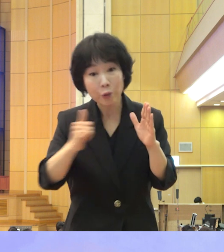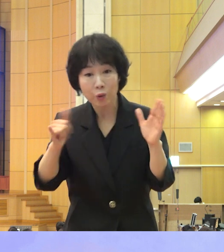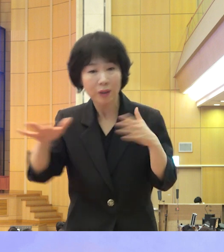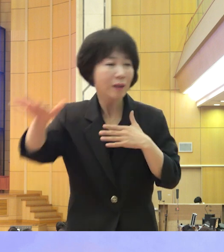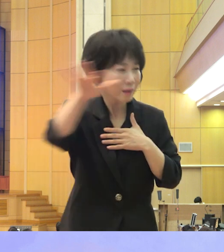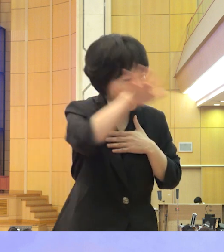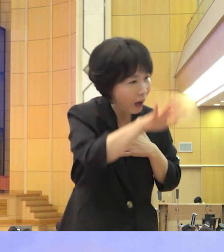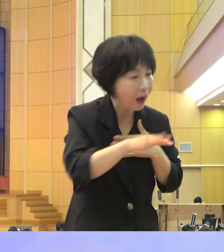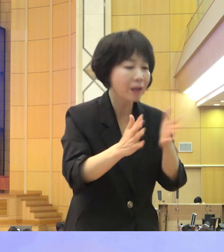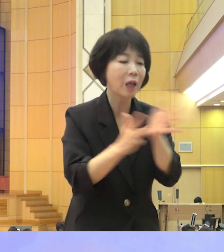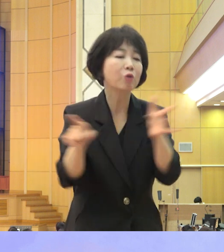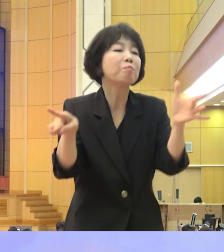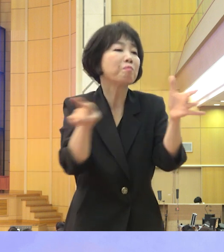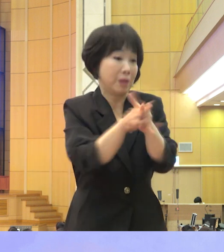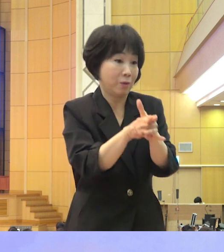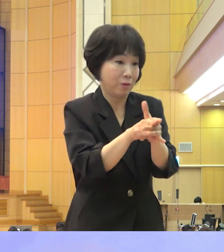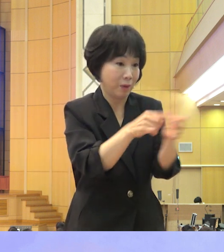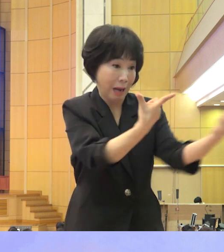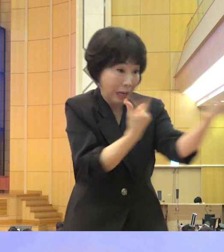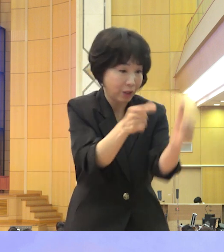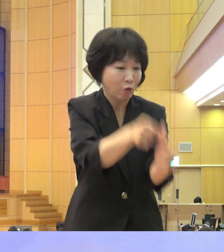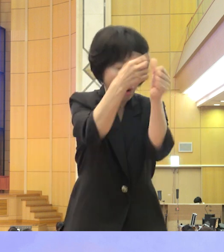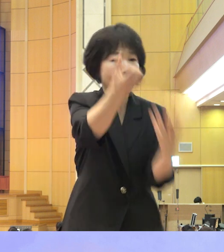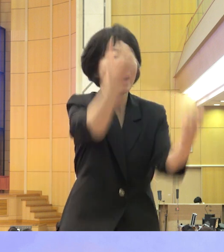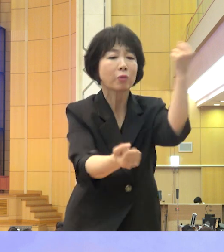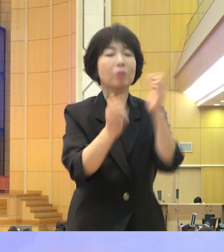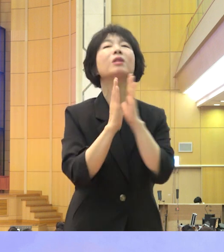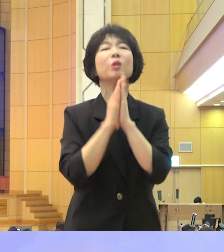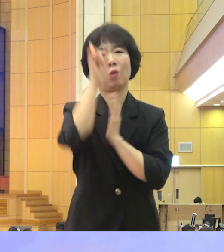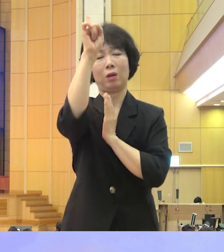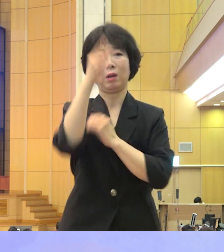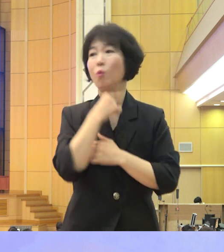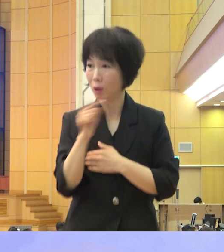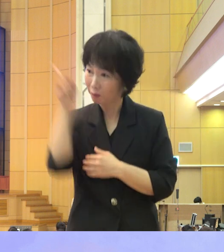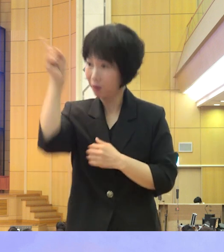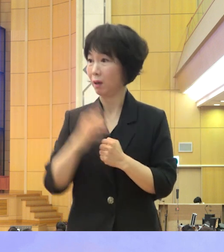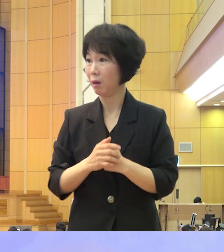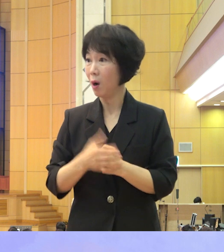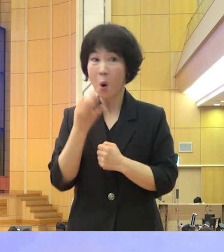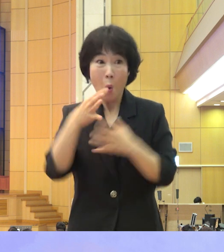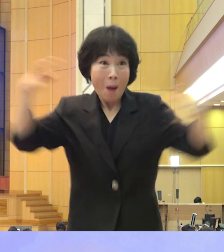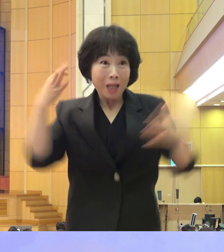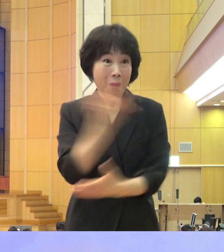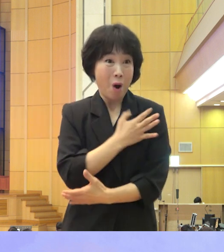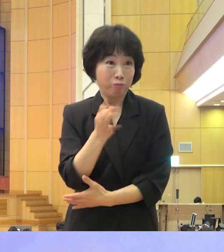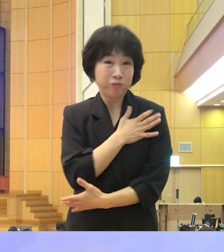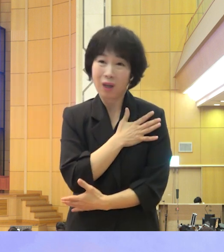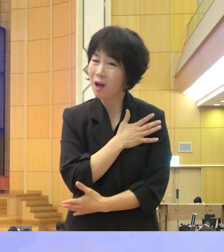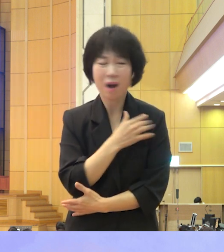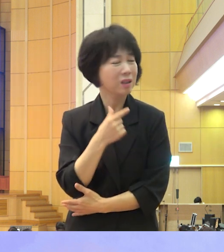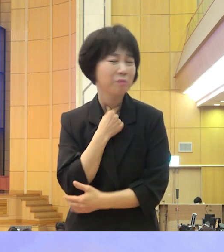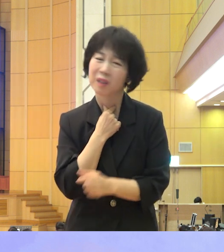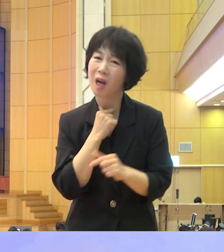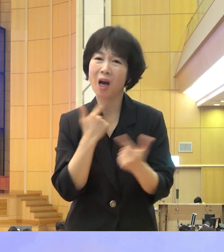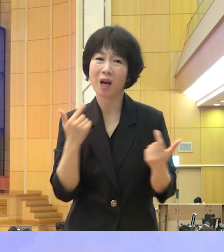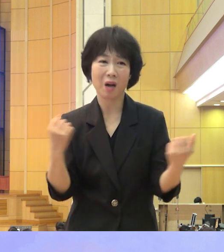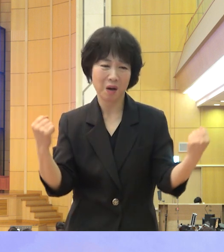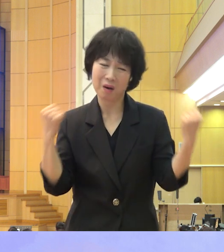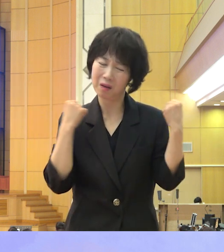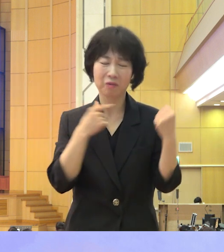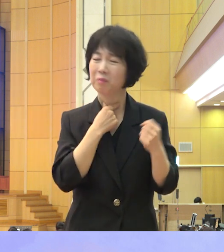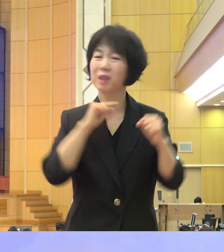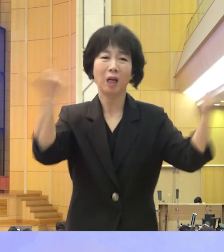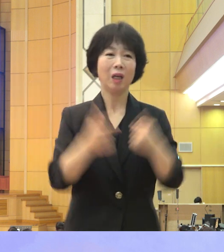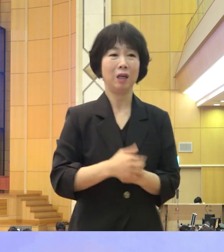다 예수 믿고 구원받도록 기도해 주세요. 그 두 가지예요. 다른 거 원치 않는다는 거예요. 막상 죽게 돼